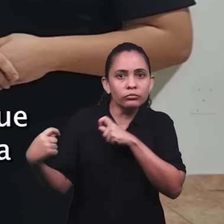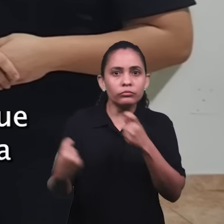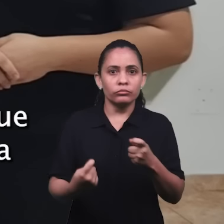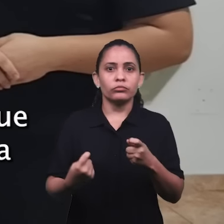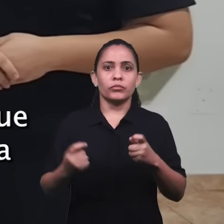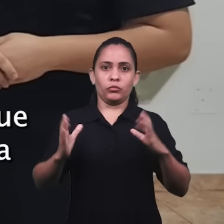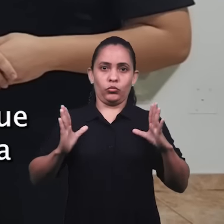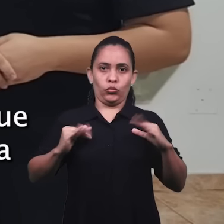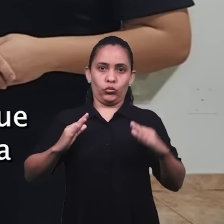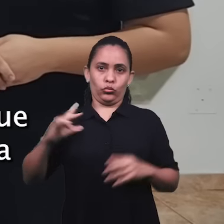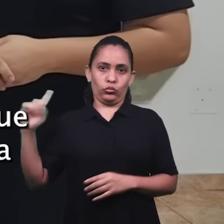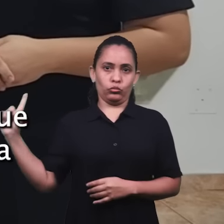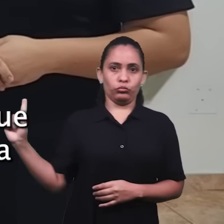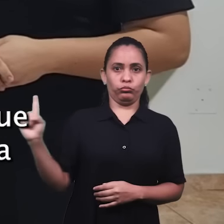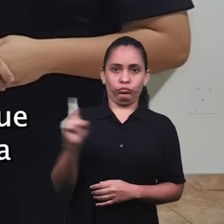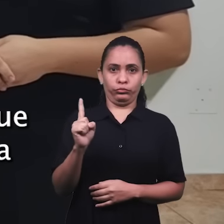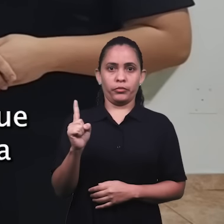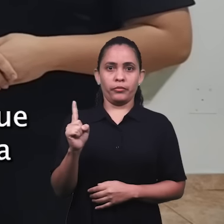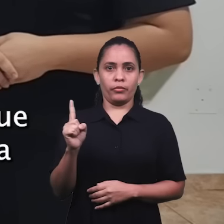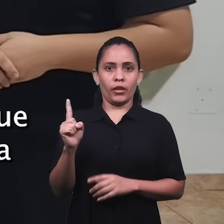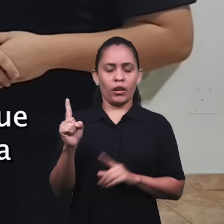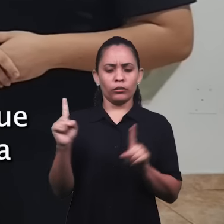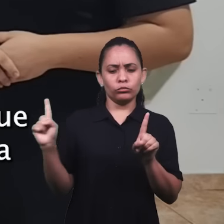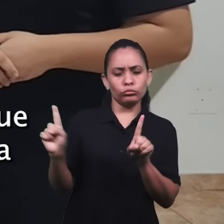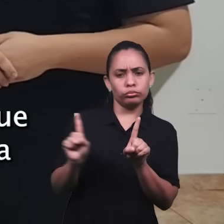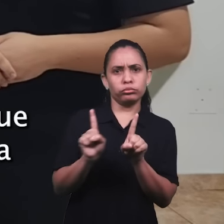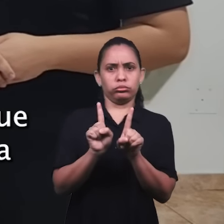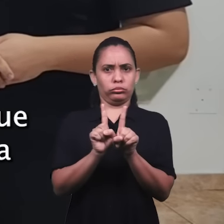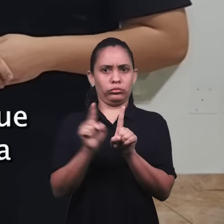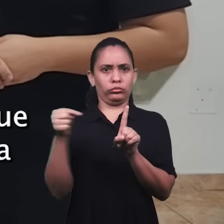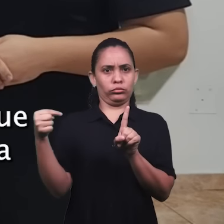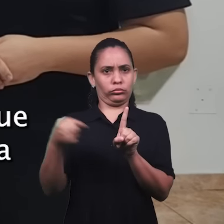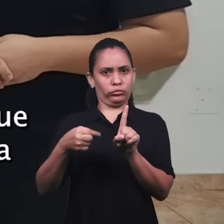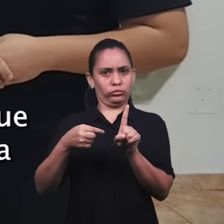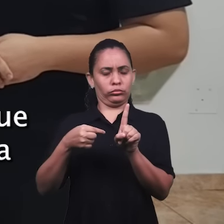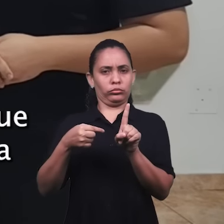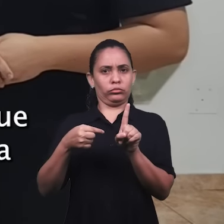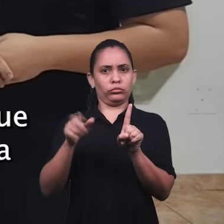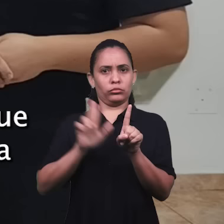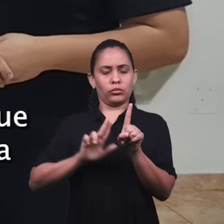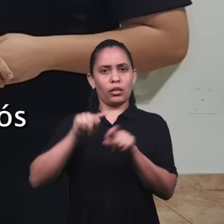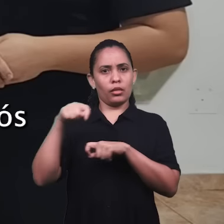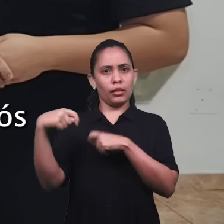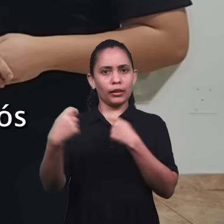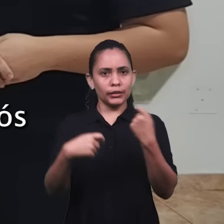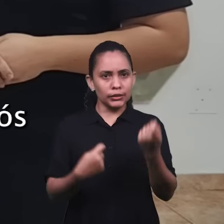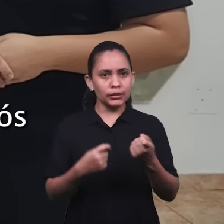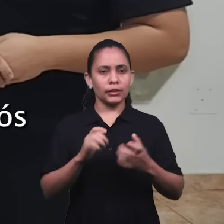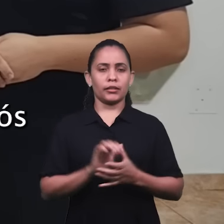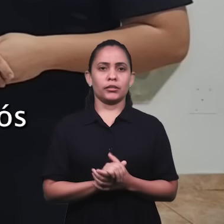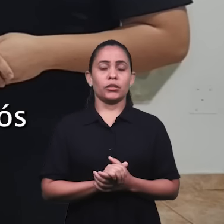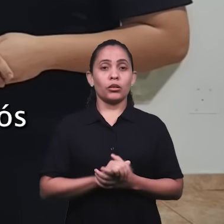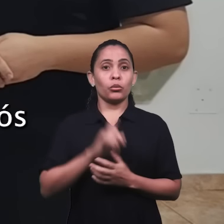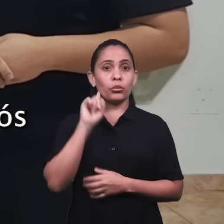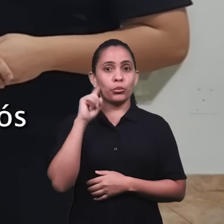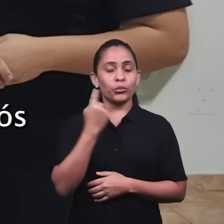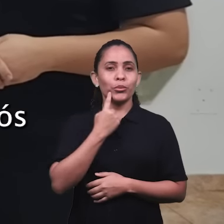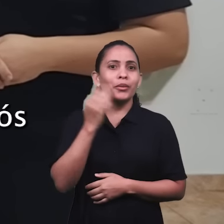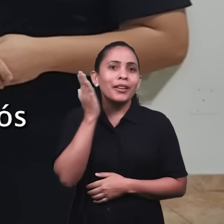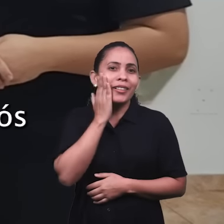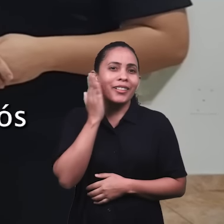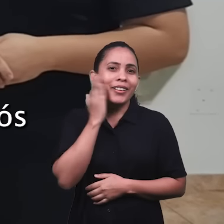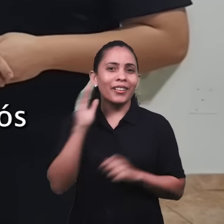Señor habló con nosotros y dijo que toda la palabra había llegado a los sordos y que en los momentos que había en silencio y que no